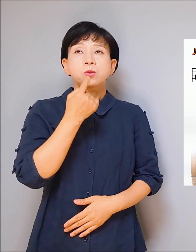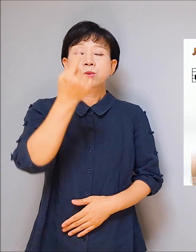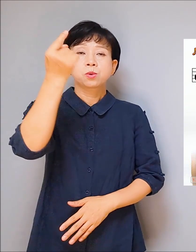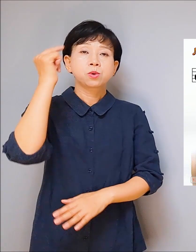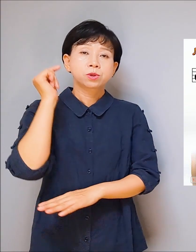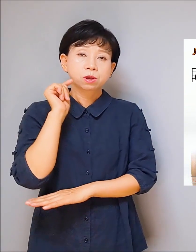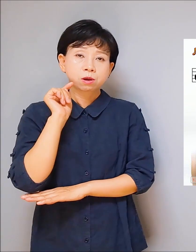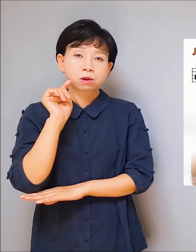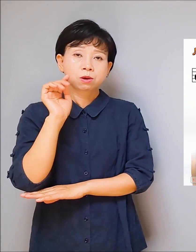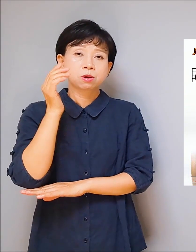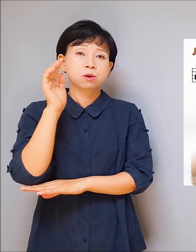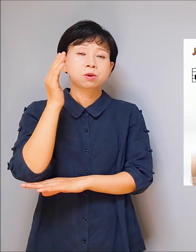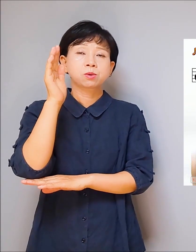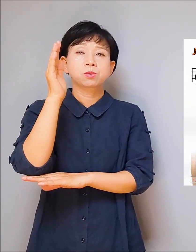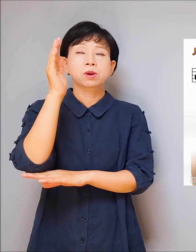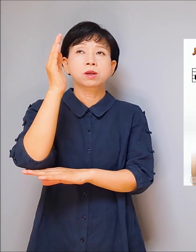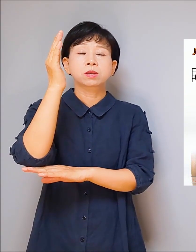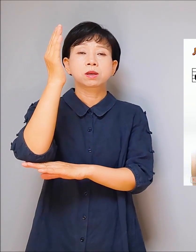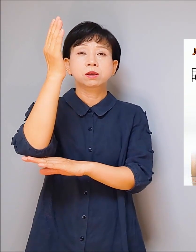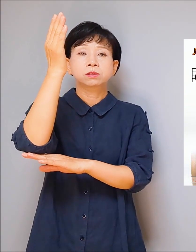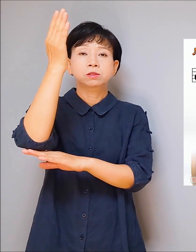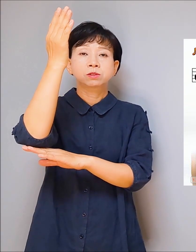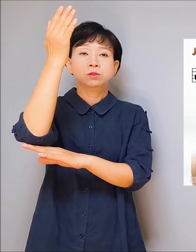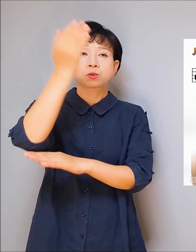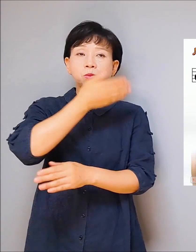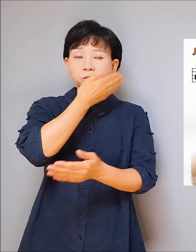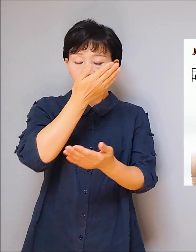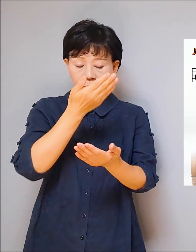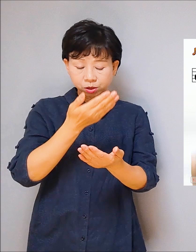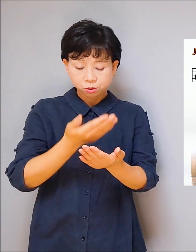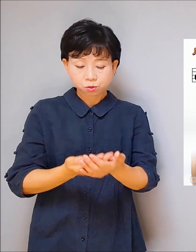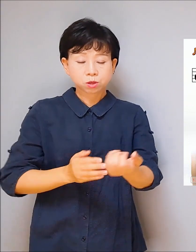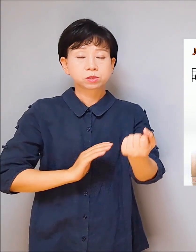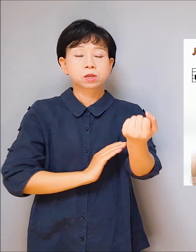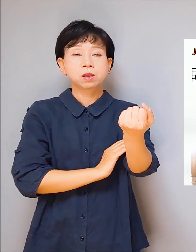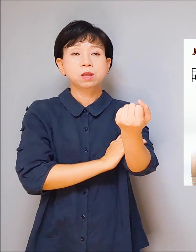없네. 오 영광과 존귀